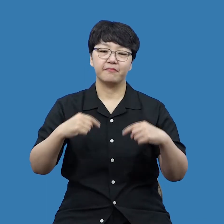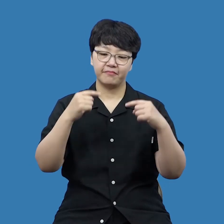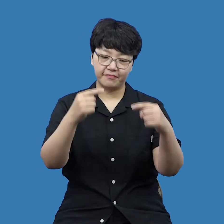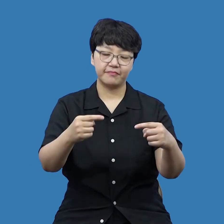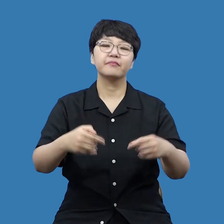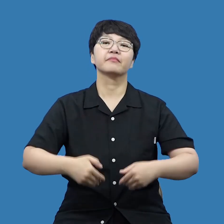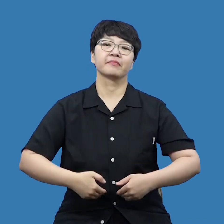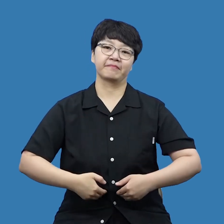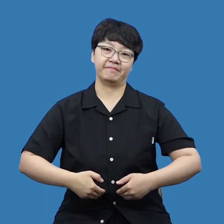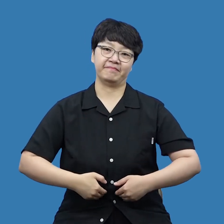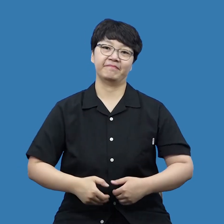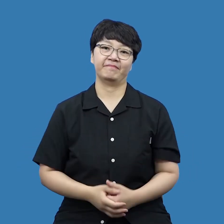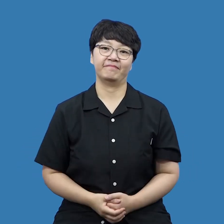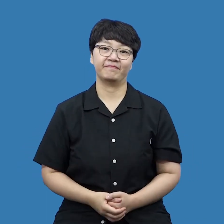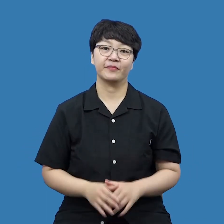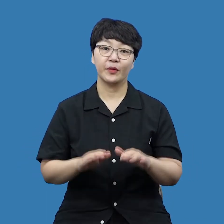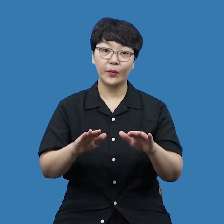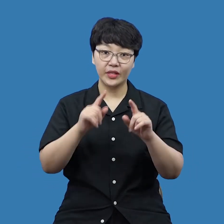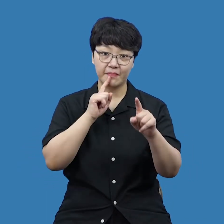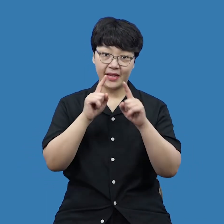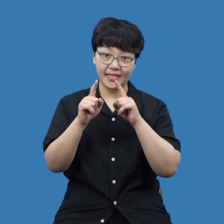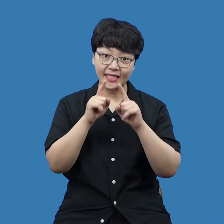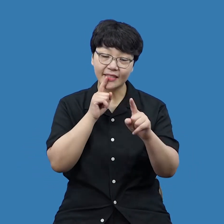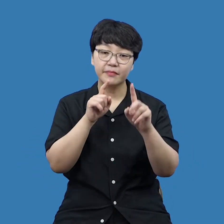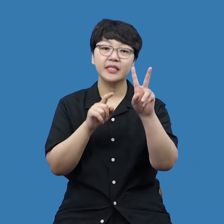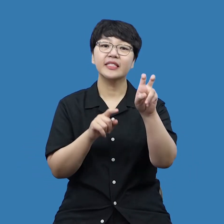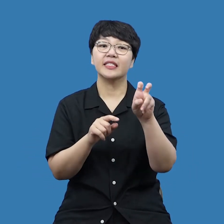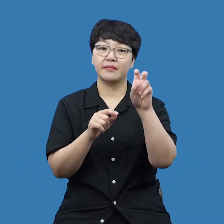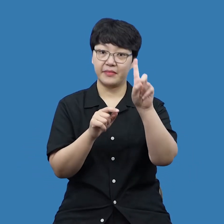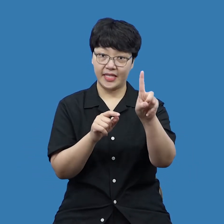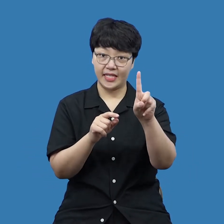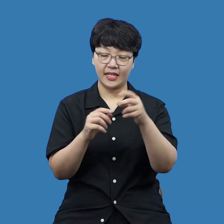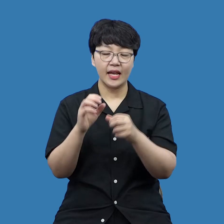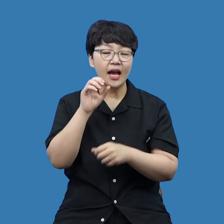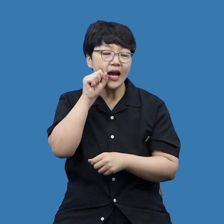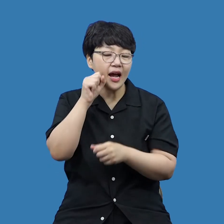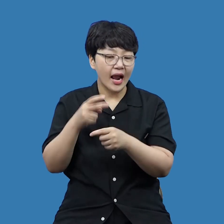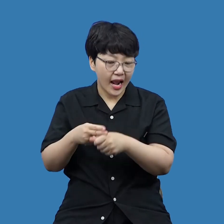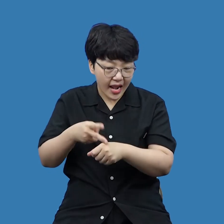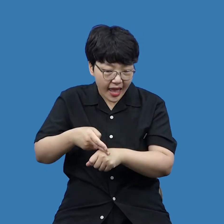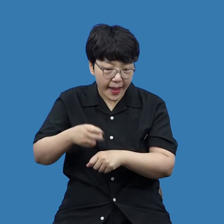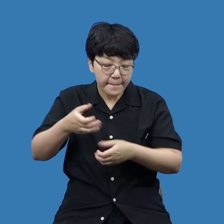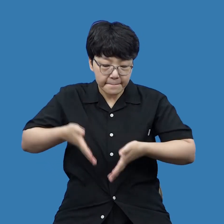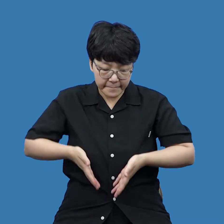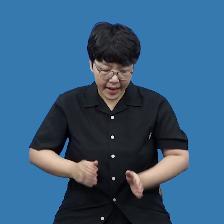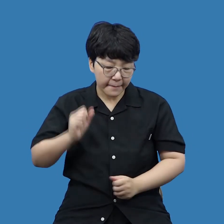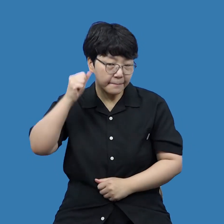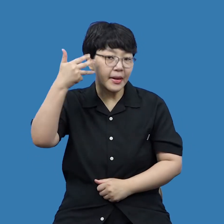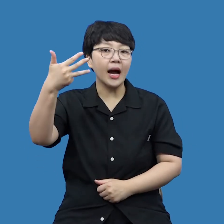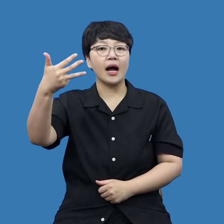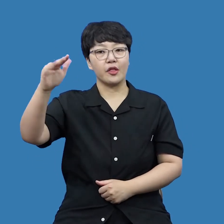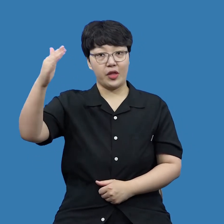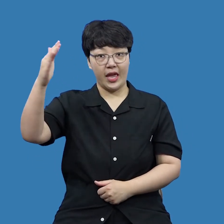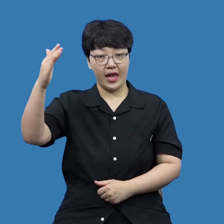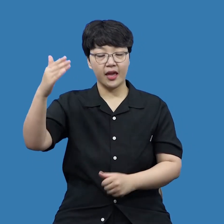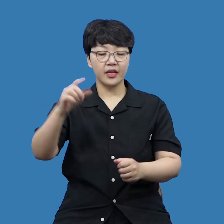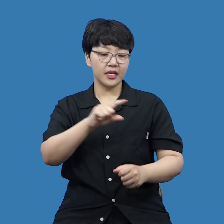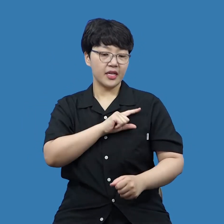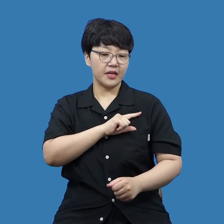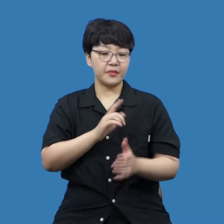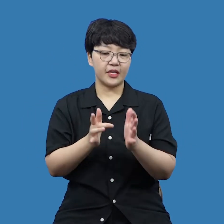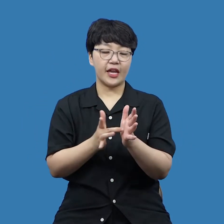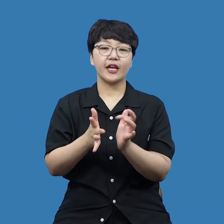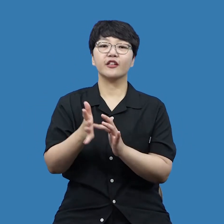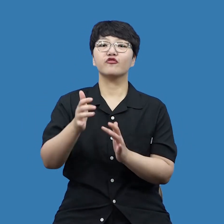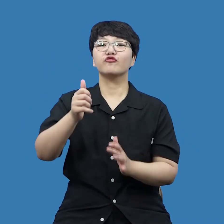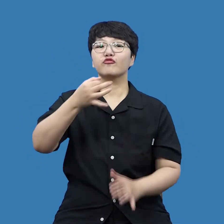의식. 자, 본문 21절을 보십시오. 할례할 8일이 되매 그 이름을 예수라 하니 곧